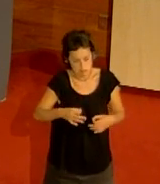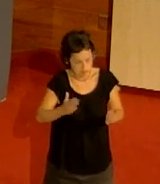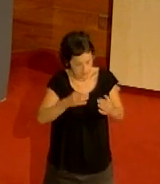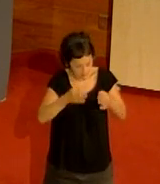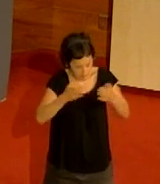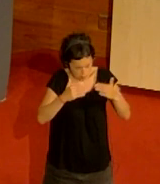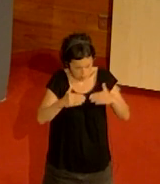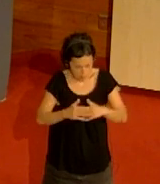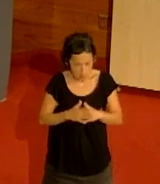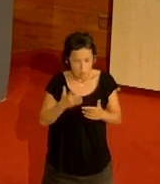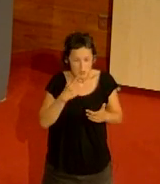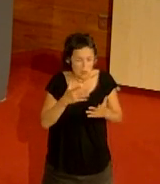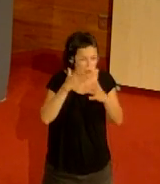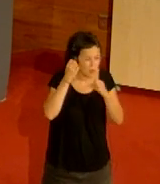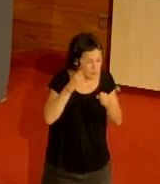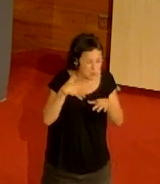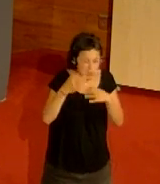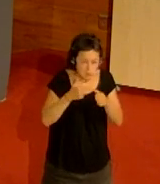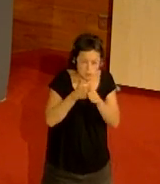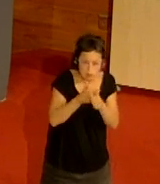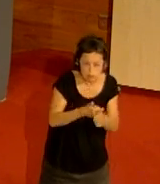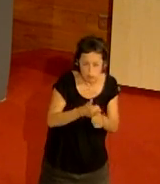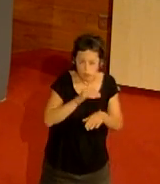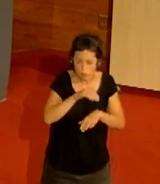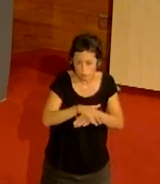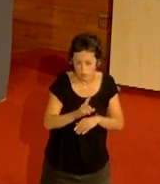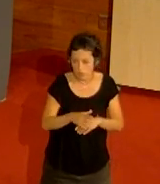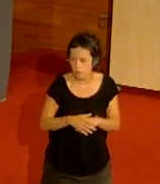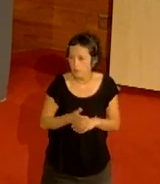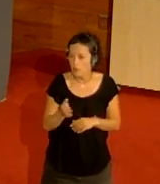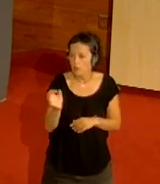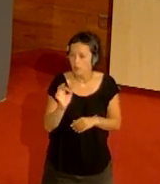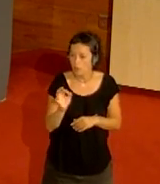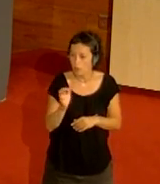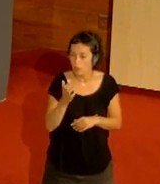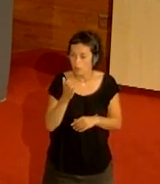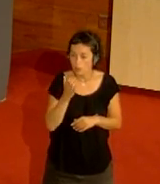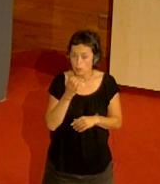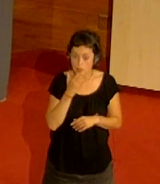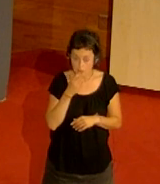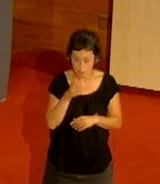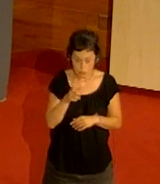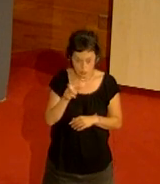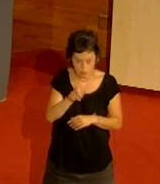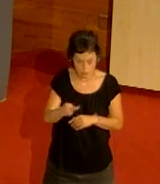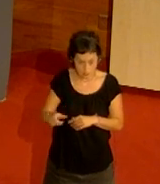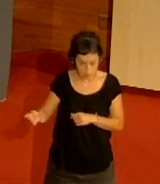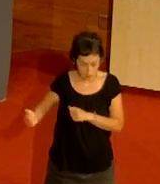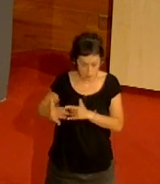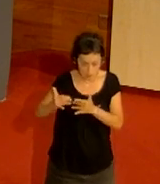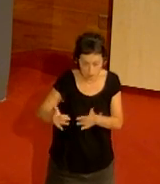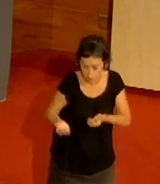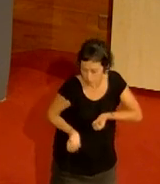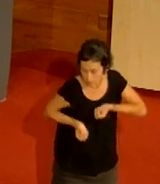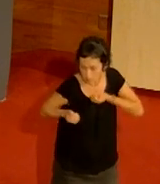ni que se siga, ¿no? O en cuanto a, por ejemplo, la información que reciben sobre pedir asilo o